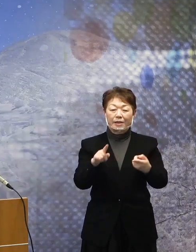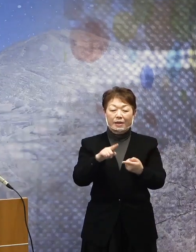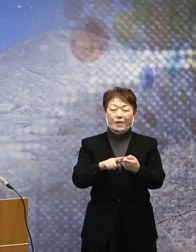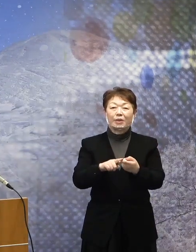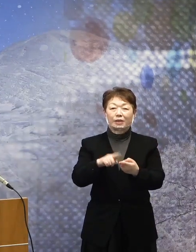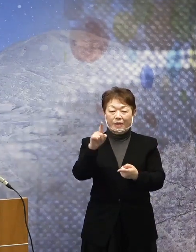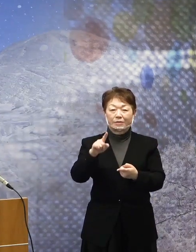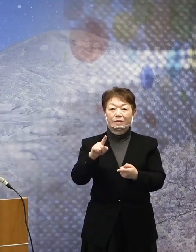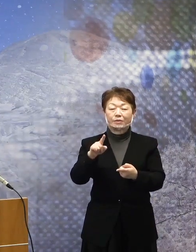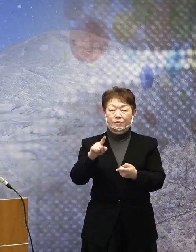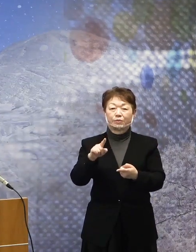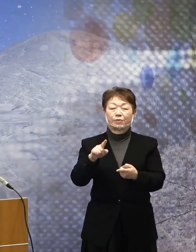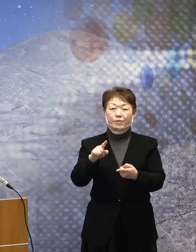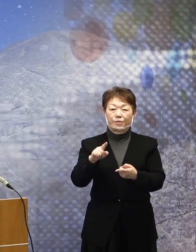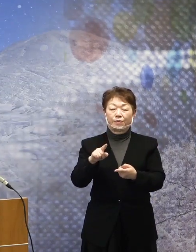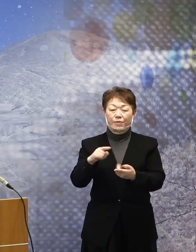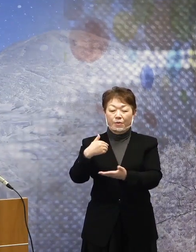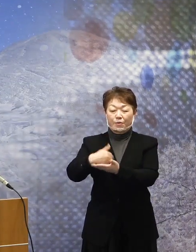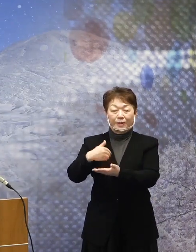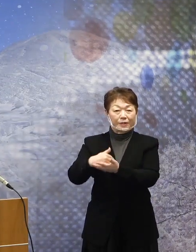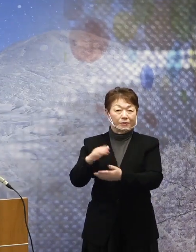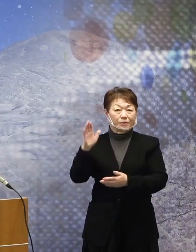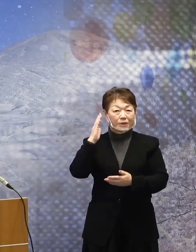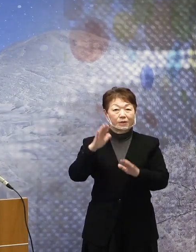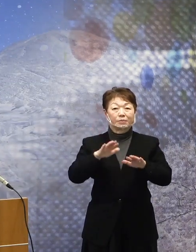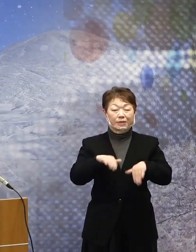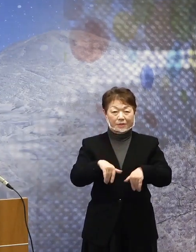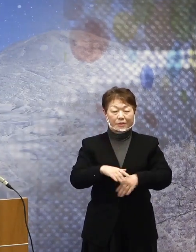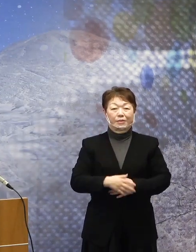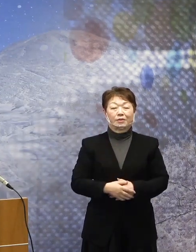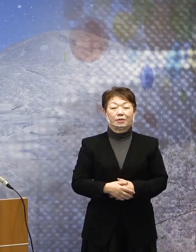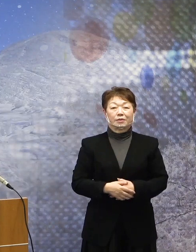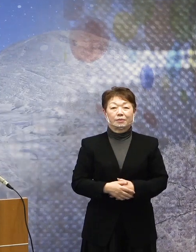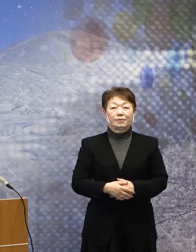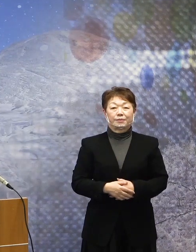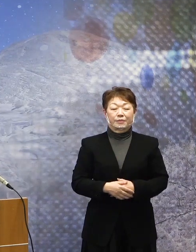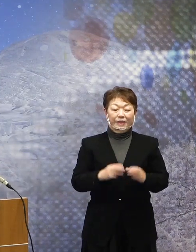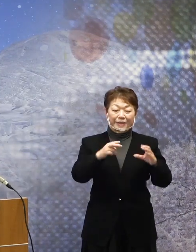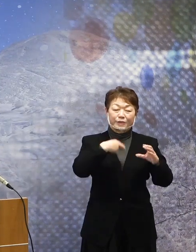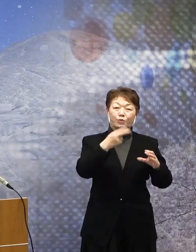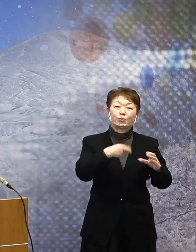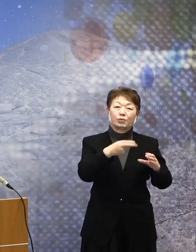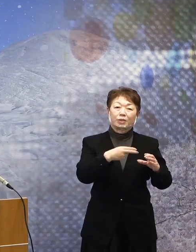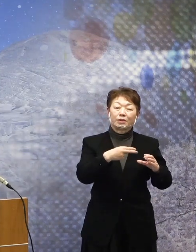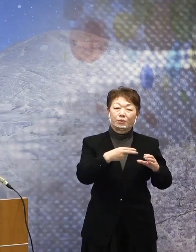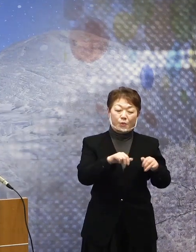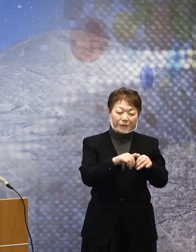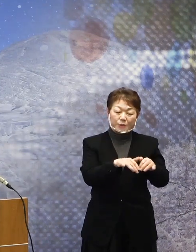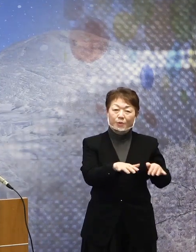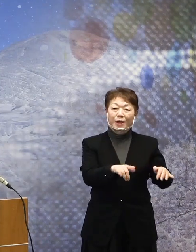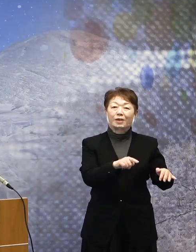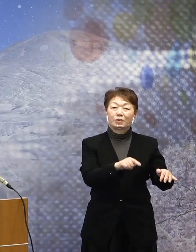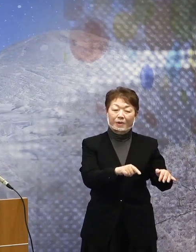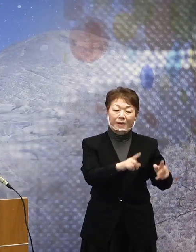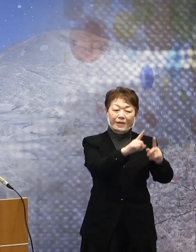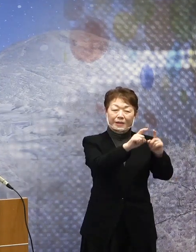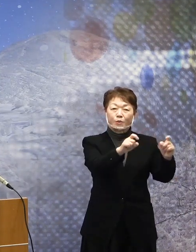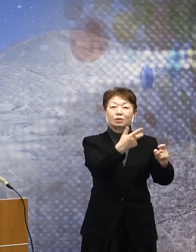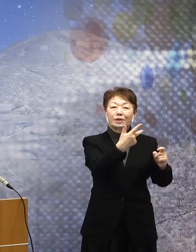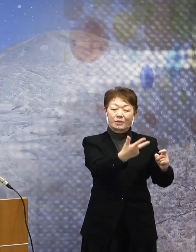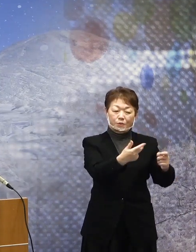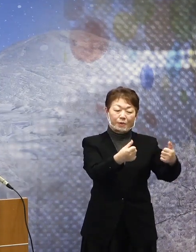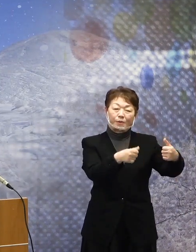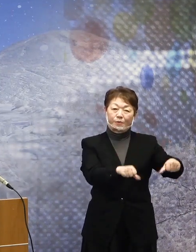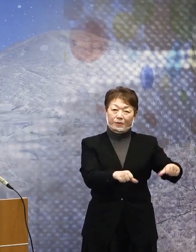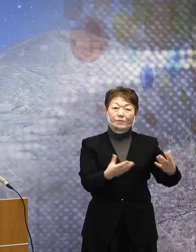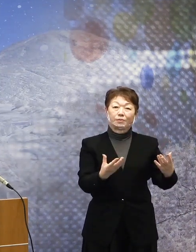というのを正確にお話をいただきましたので、そうした飲食店に起因する広がりは弘前市と同等だけれ